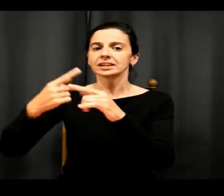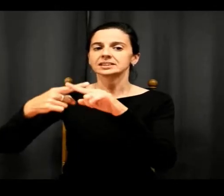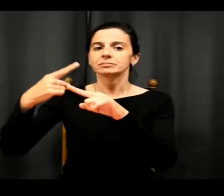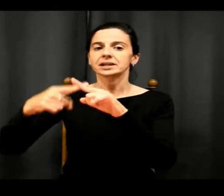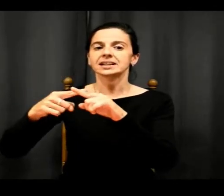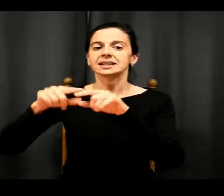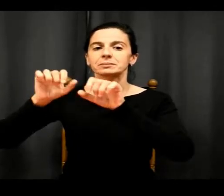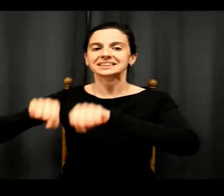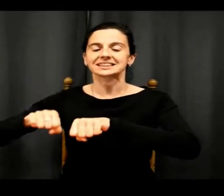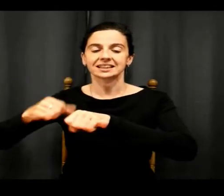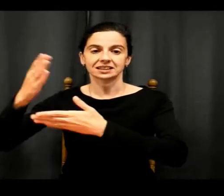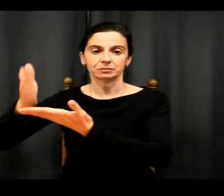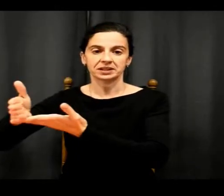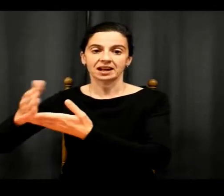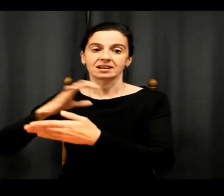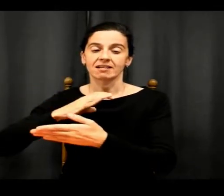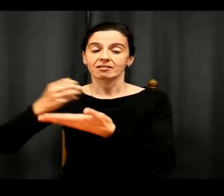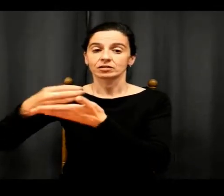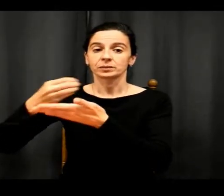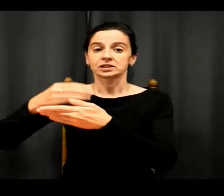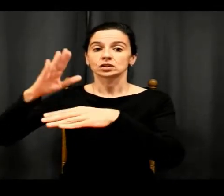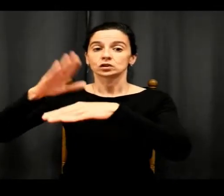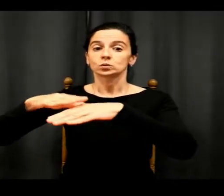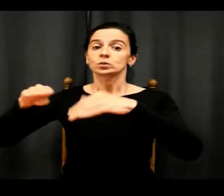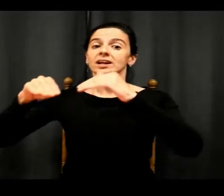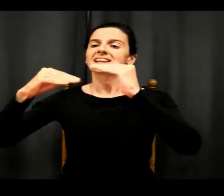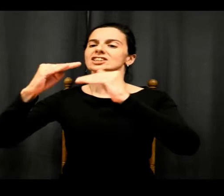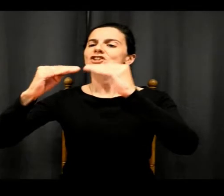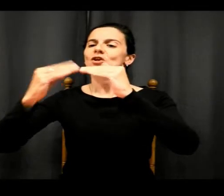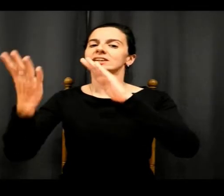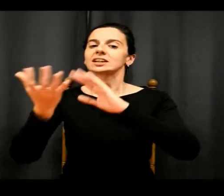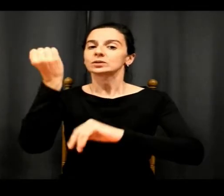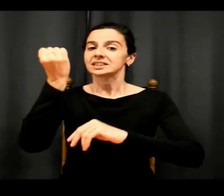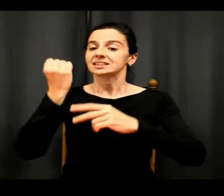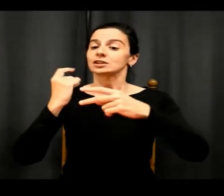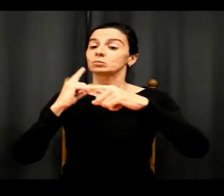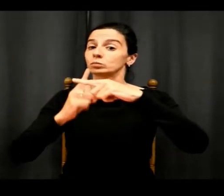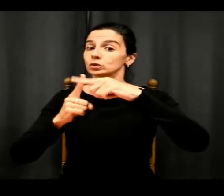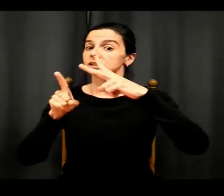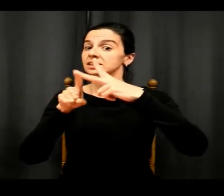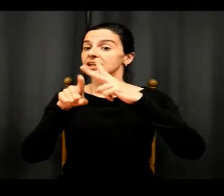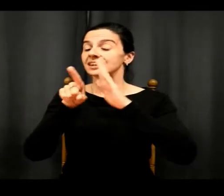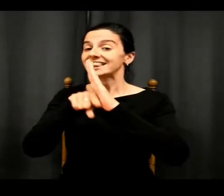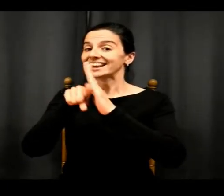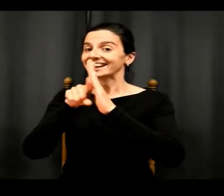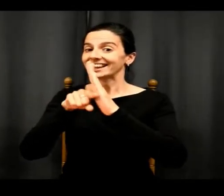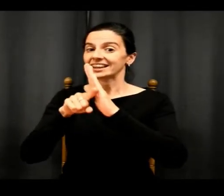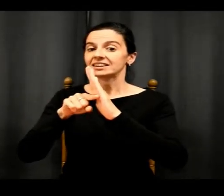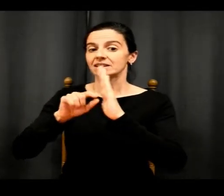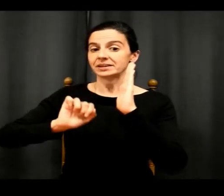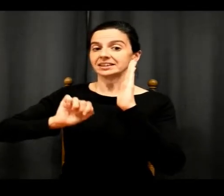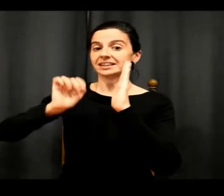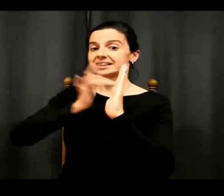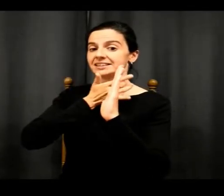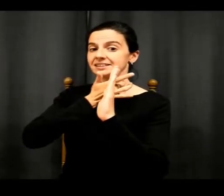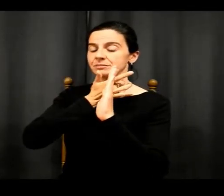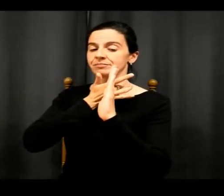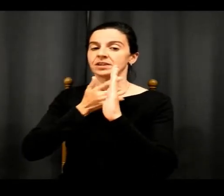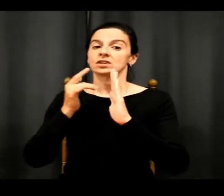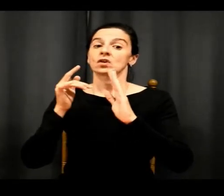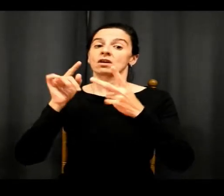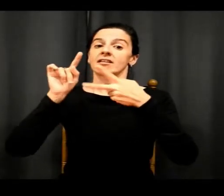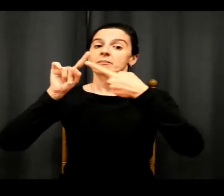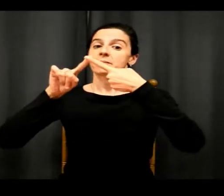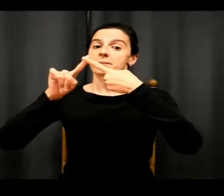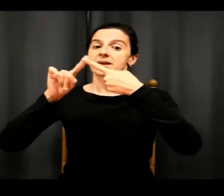trouvent les informations sur le seuil de réussite et les informations sur le degré de maîtrise. Nous allons repérer les acquis d'apprentissage, ici il